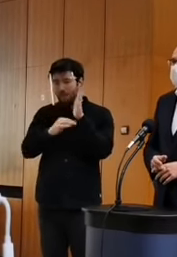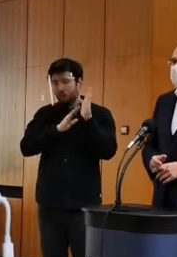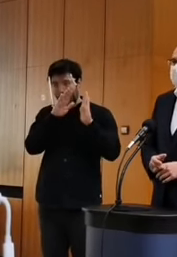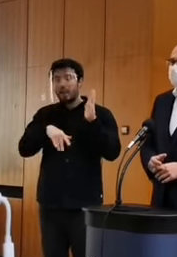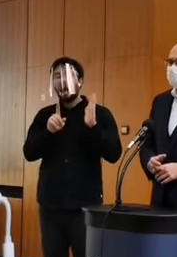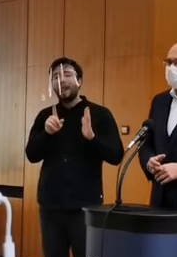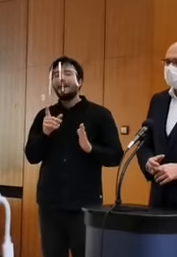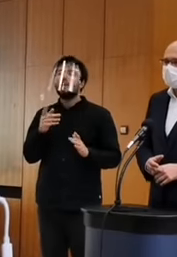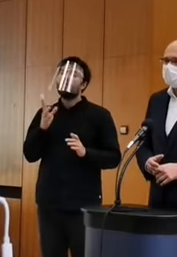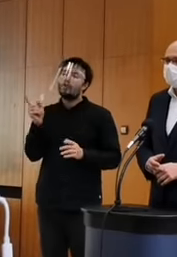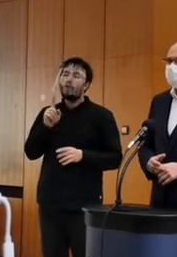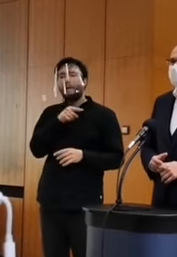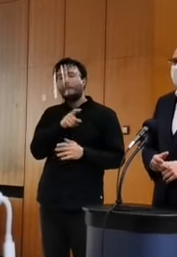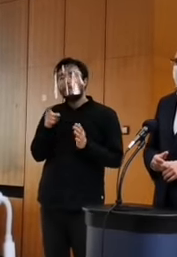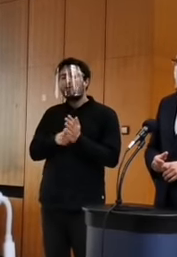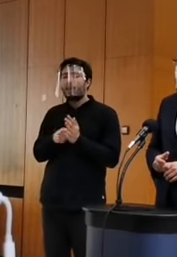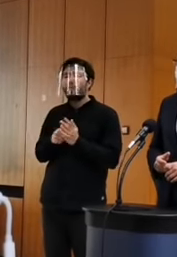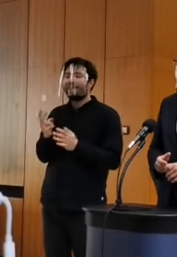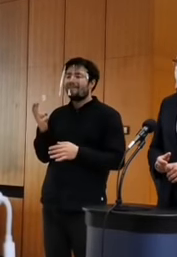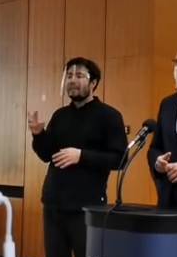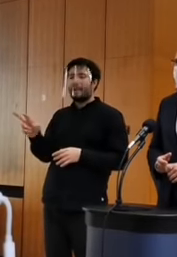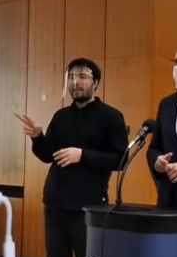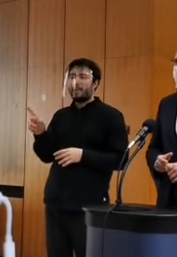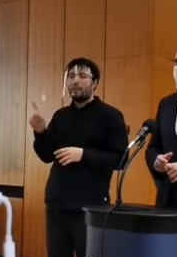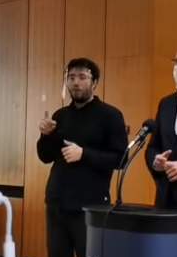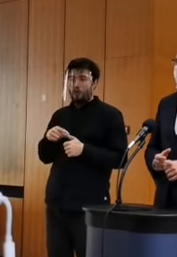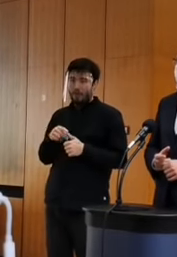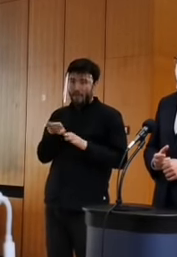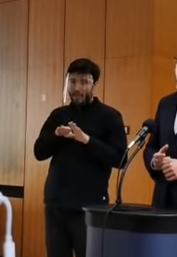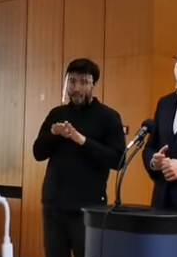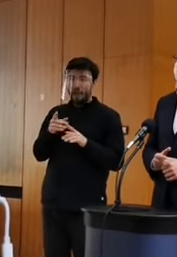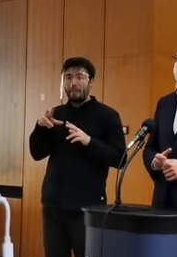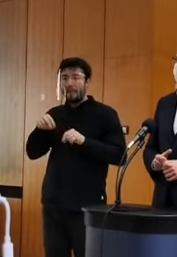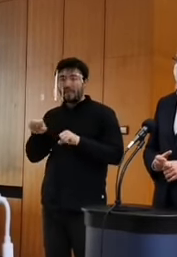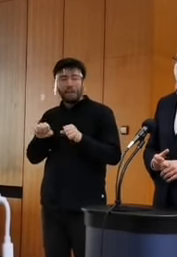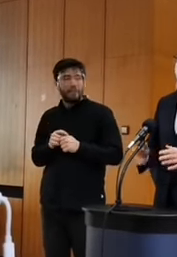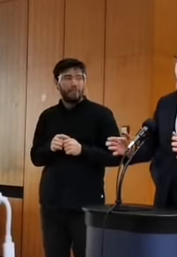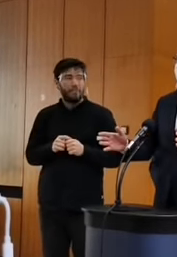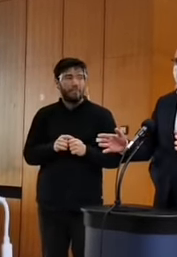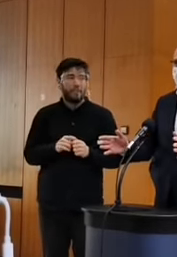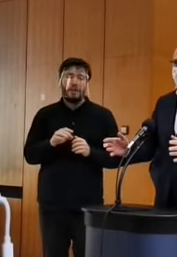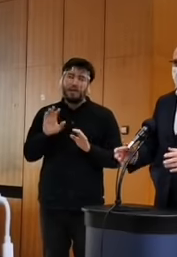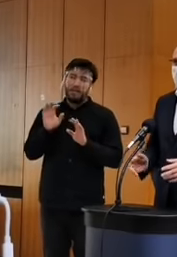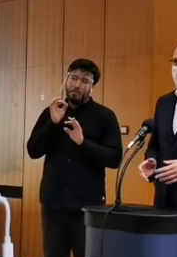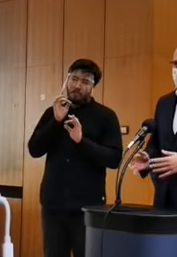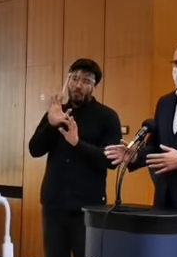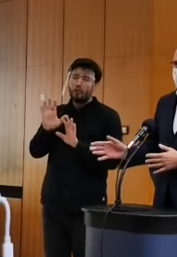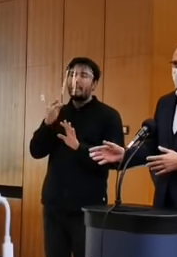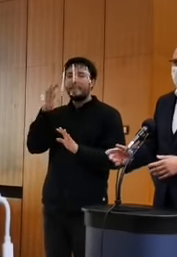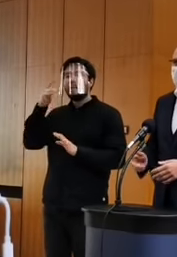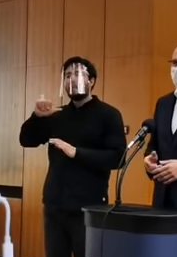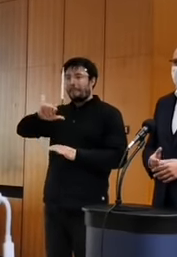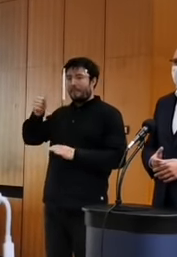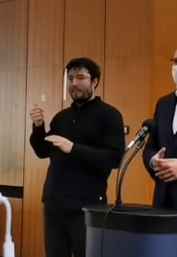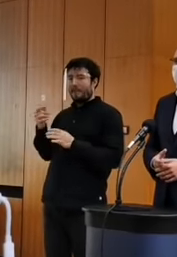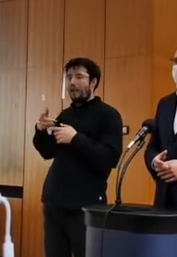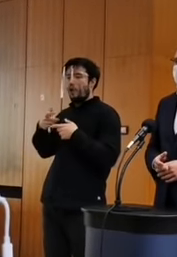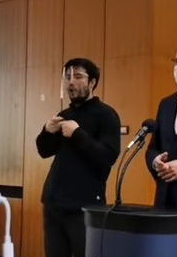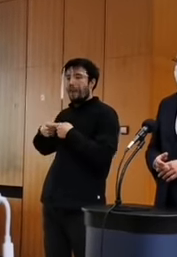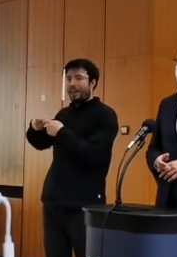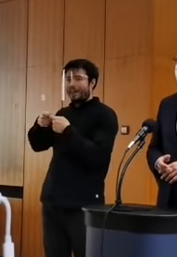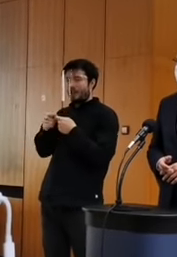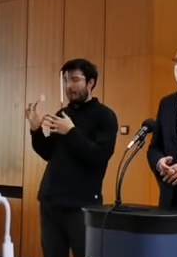Myslím, že bude rozumnejšie toto najprv oznámiť našim koaličným partnerom všetkým. Už sme sa o tomto